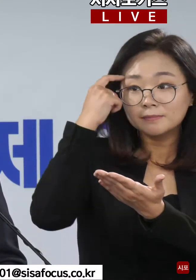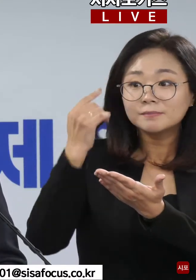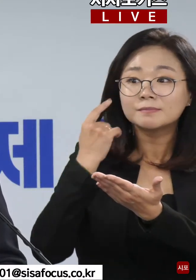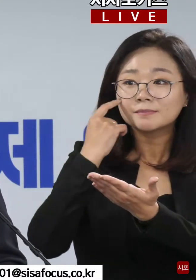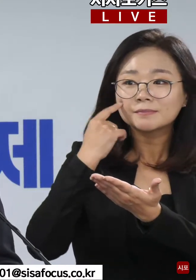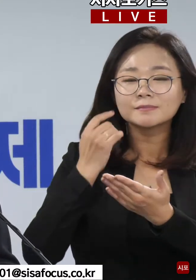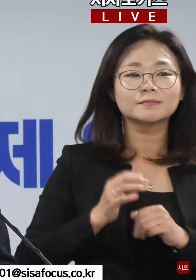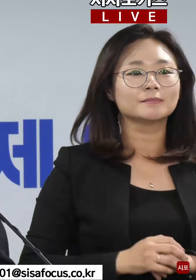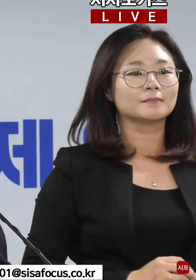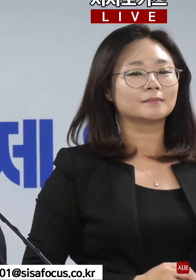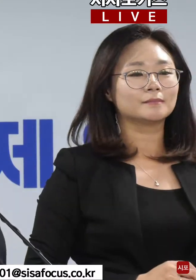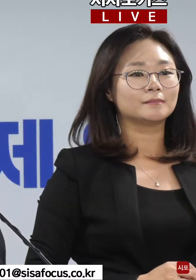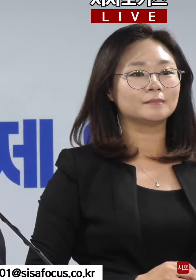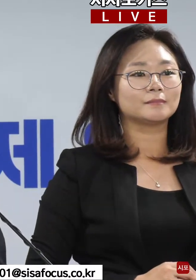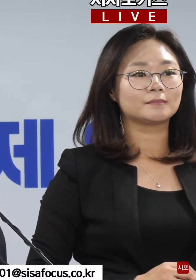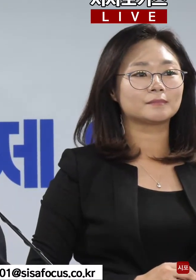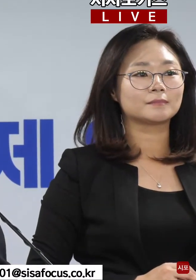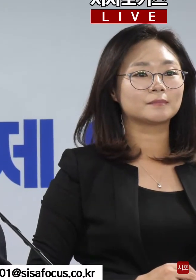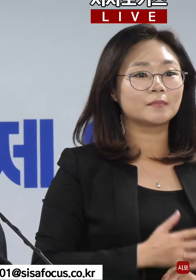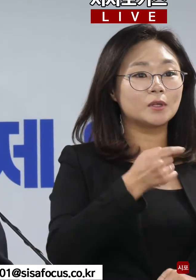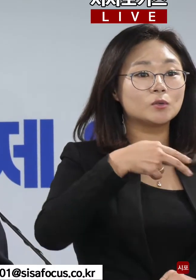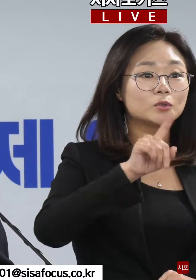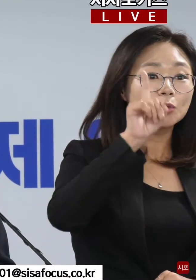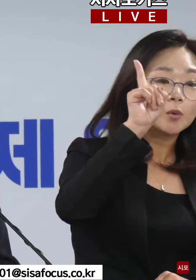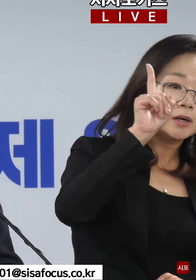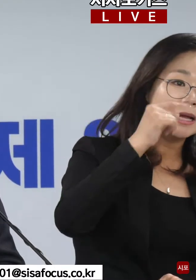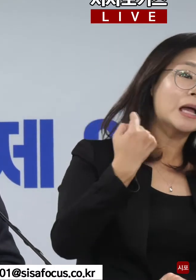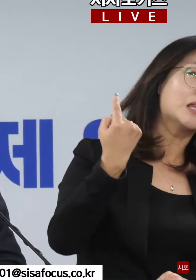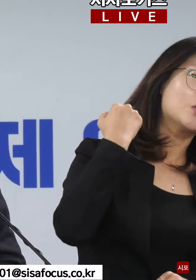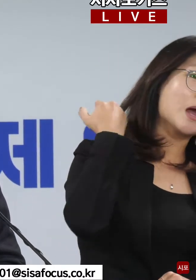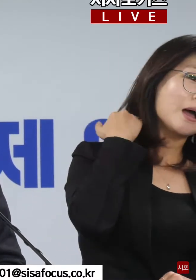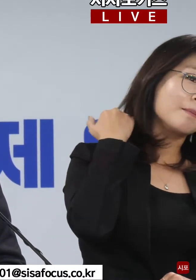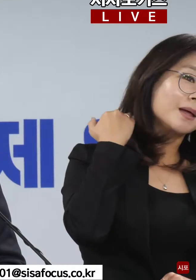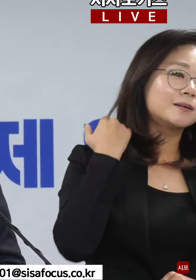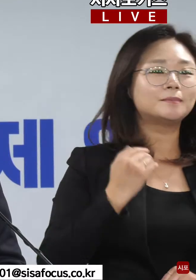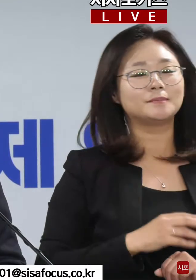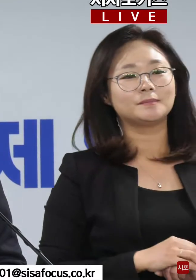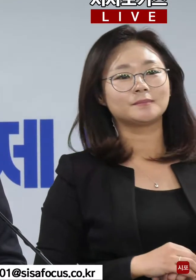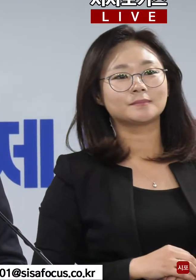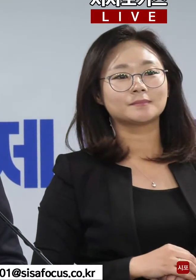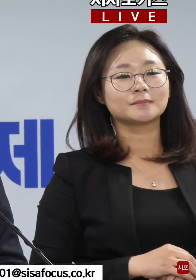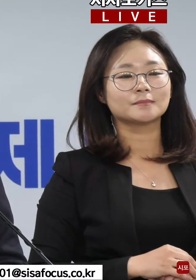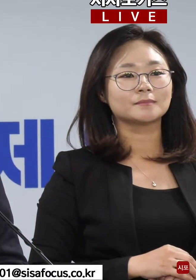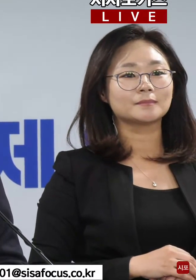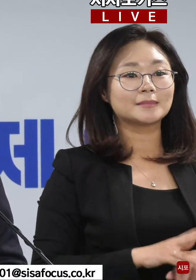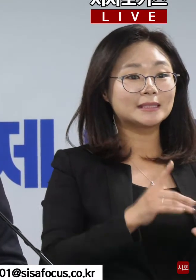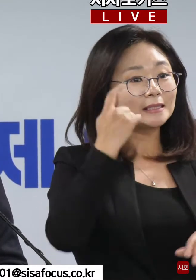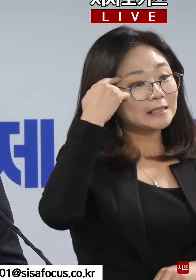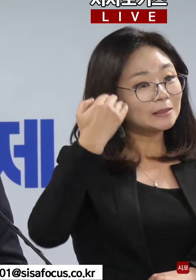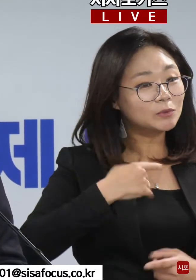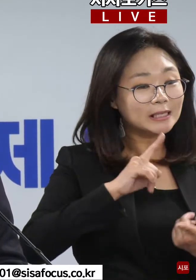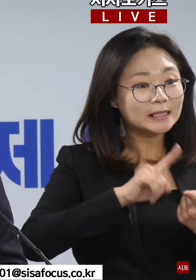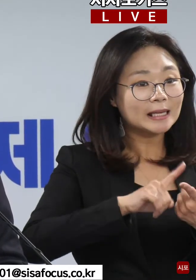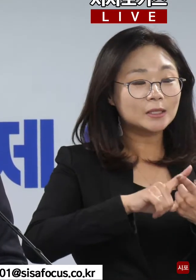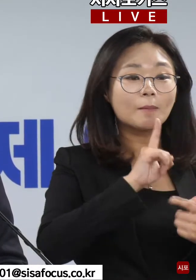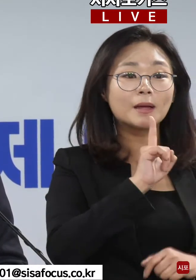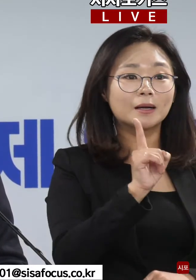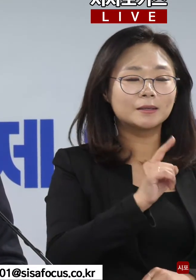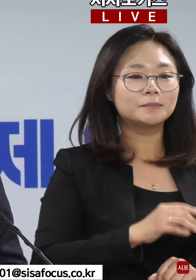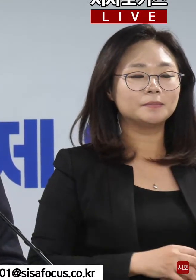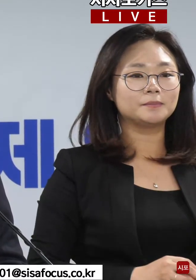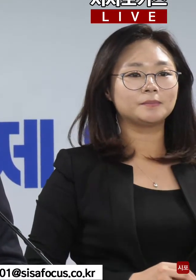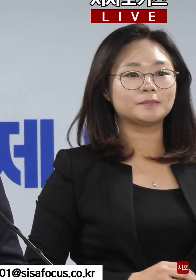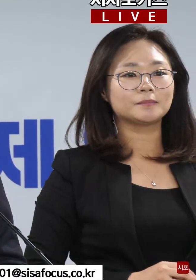아, 네. 후보님, 저 뉴스원 한재준 기자인데요. 아, 네. 뒤에 계신 거군요. 아, 예. 방금 질문의 그 연장선상인데,